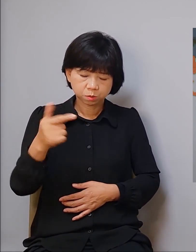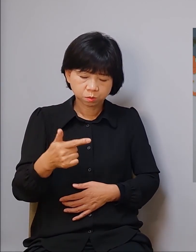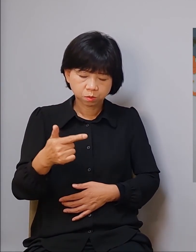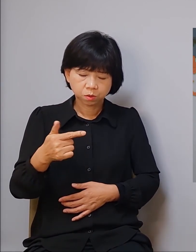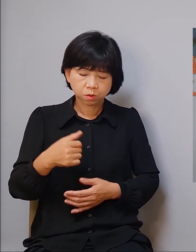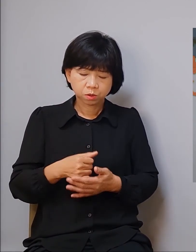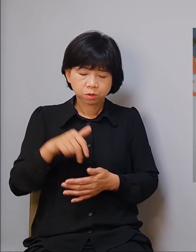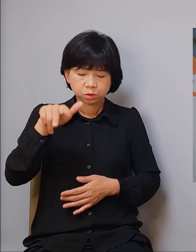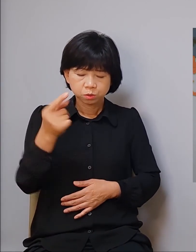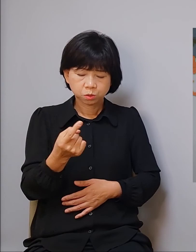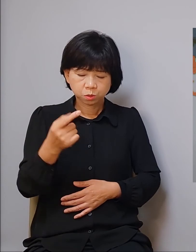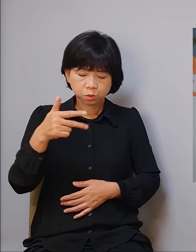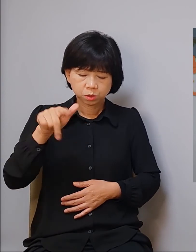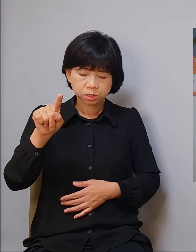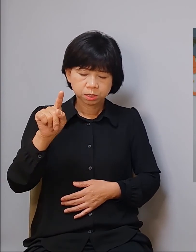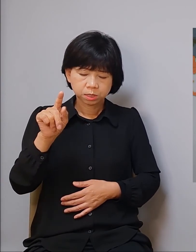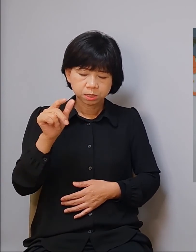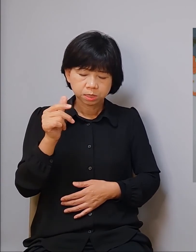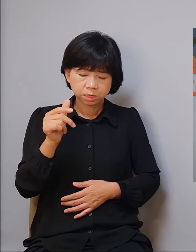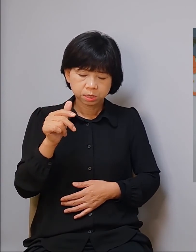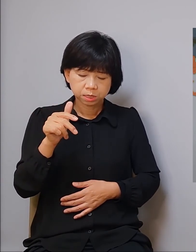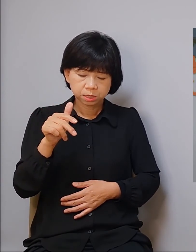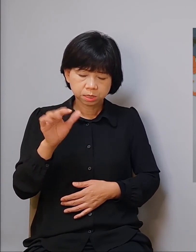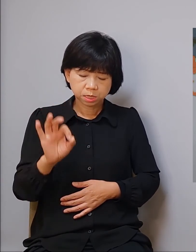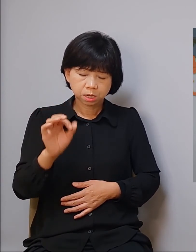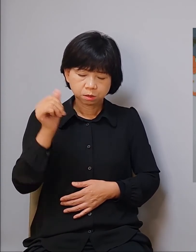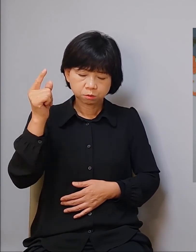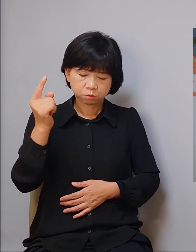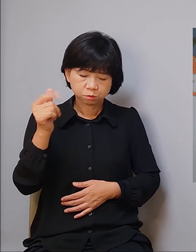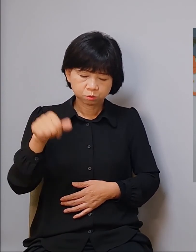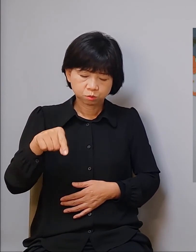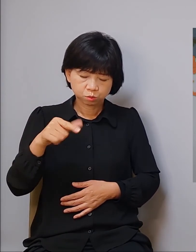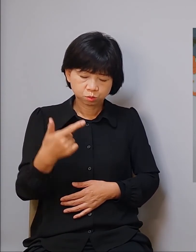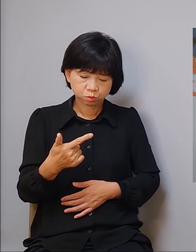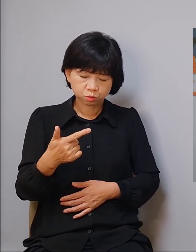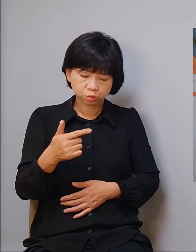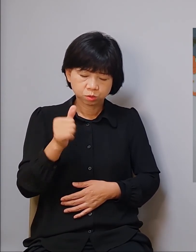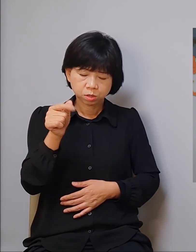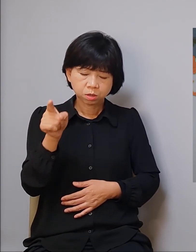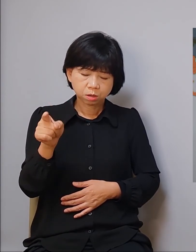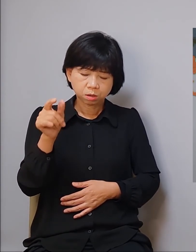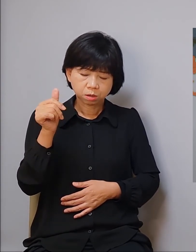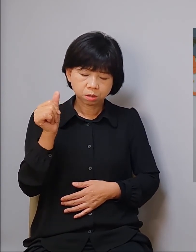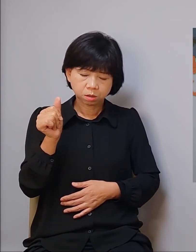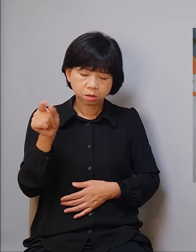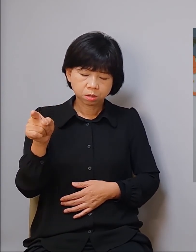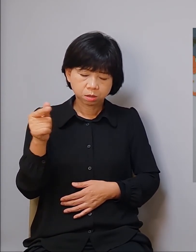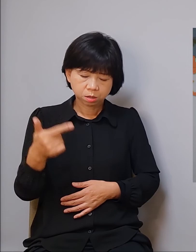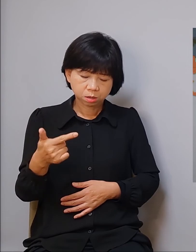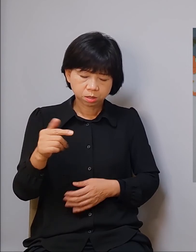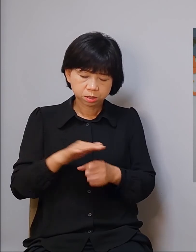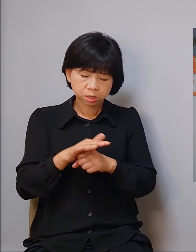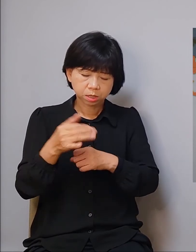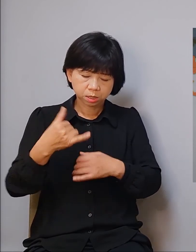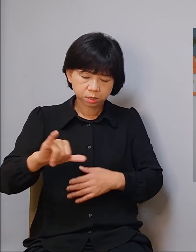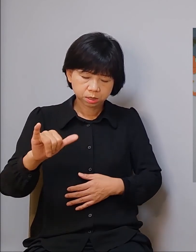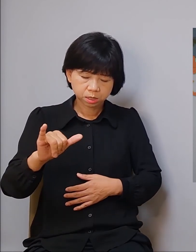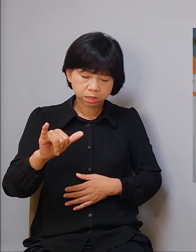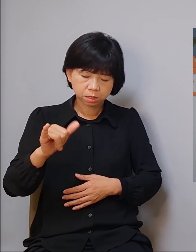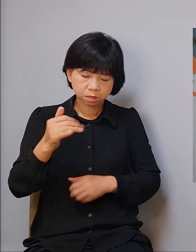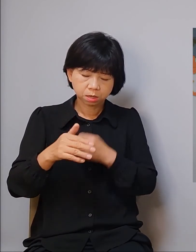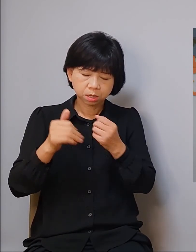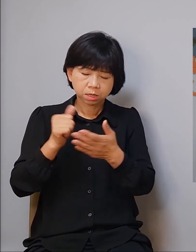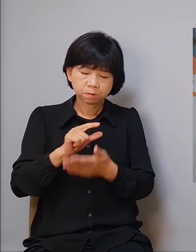장지우, 조창훈, 최수연, 최수환, 최유진, 한혜빈, 허헌, 황서연, 사랑하는 우리의 자녀들